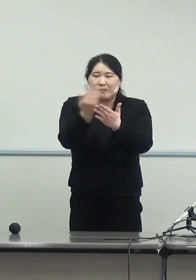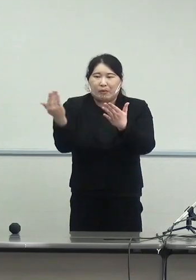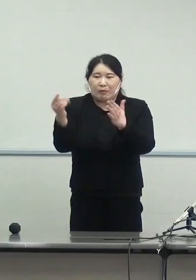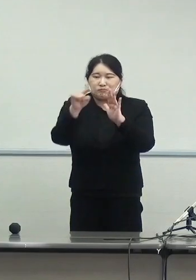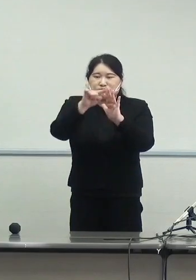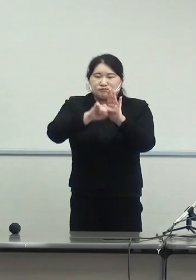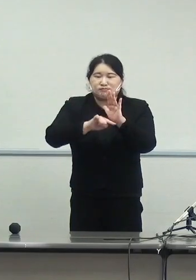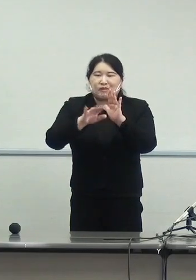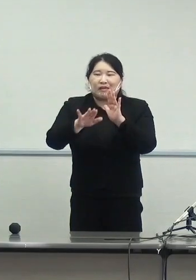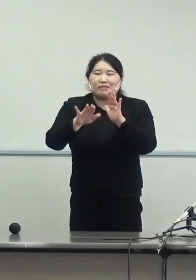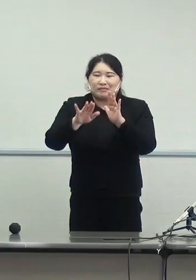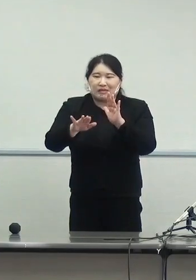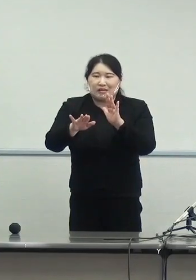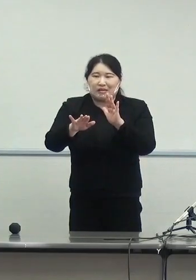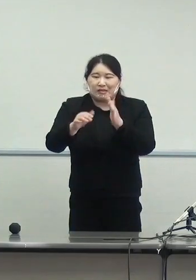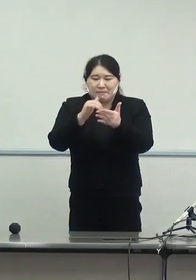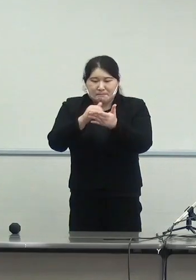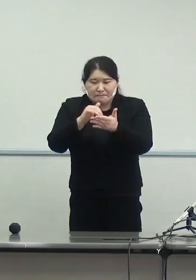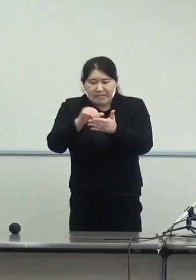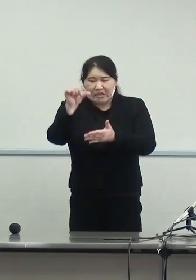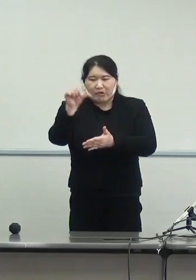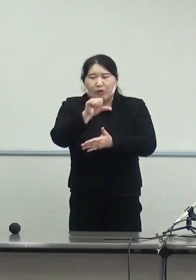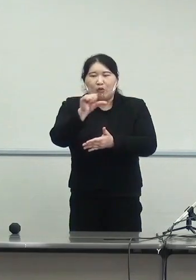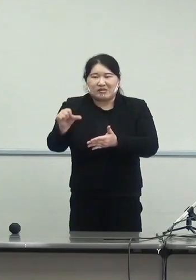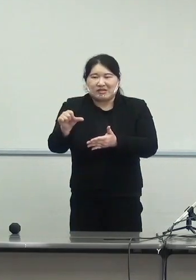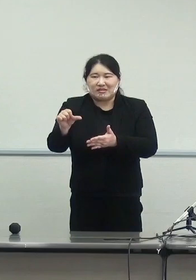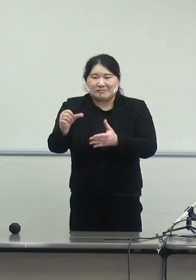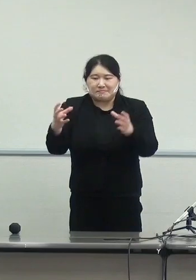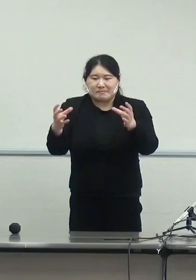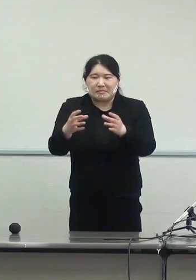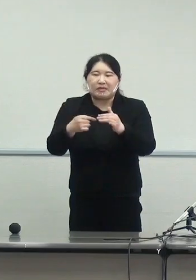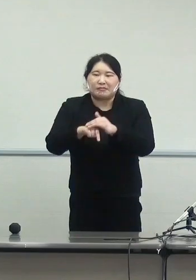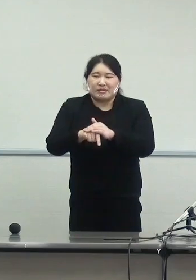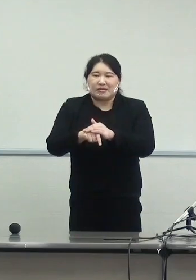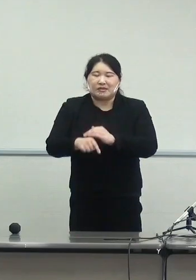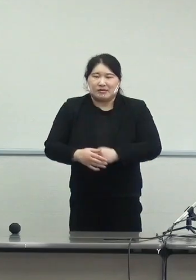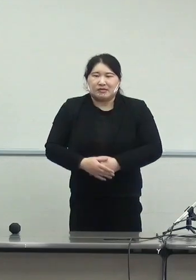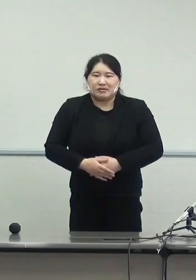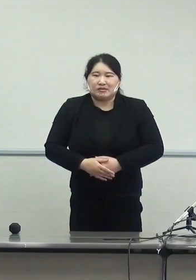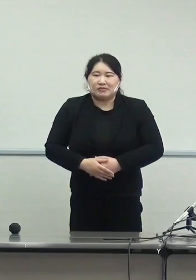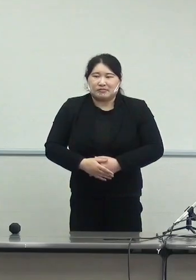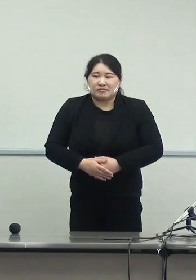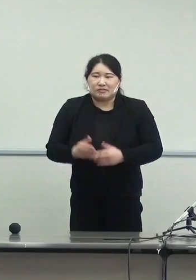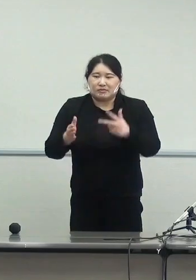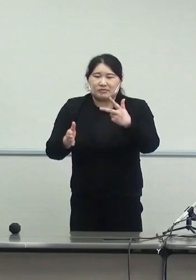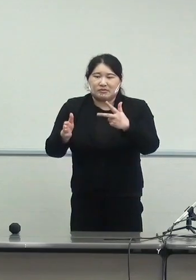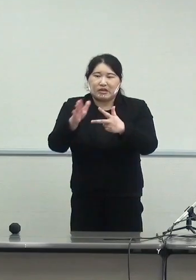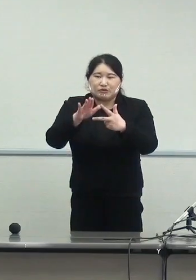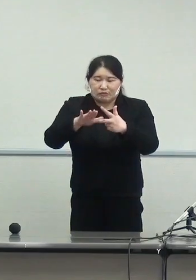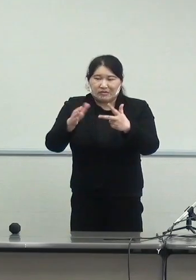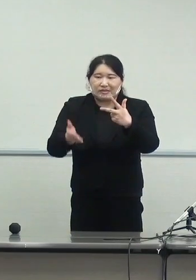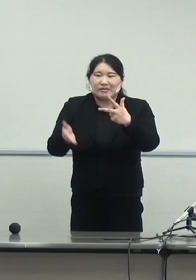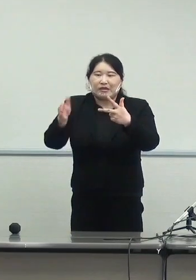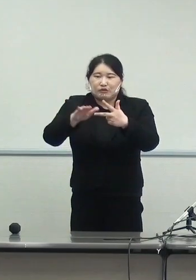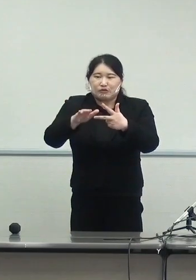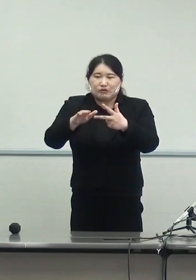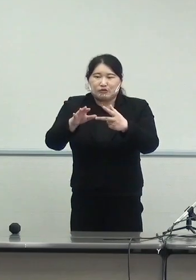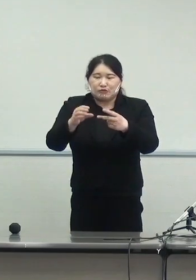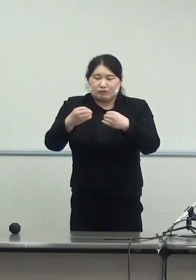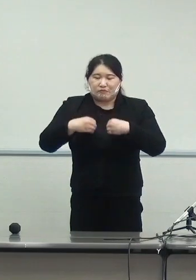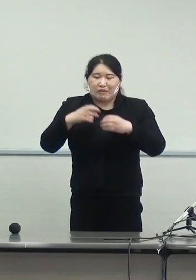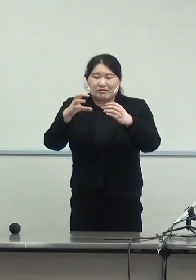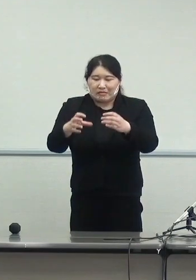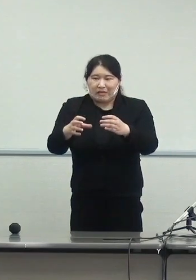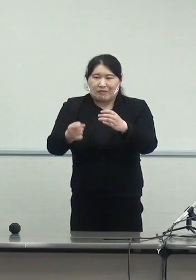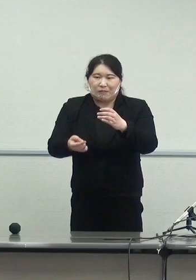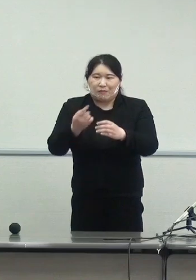5名まで達したという状況であります。それでは我々としてはそこを捕まえられたことは前向きに捉えてますし、逆に言うと他のつながりというご質問、山口さんのお話